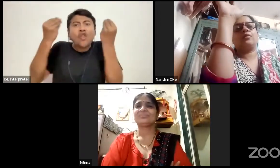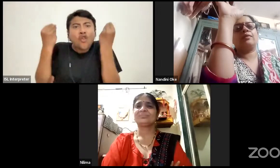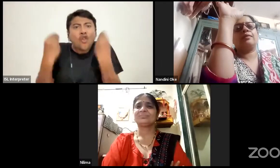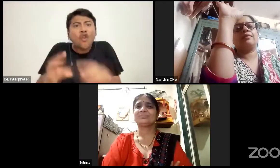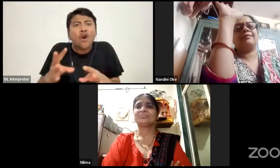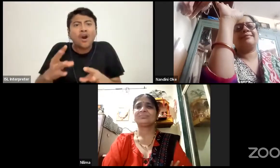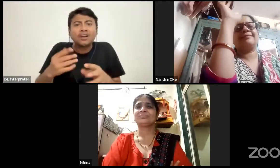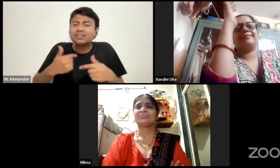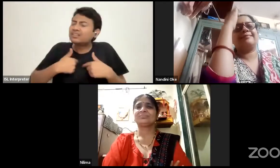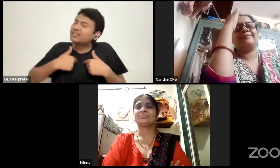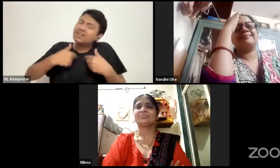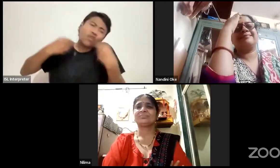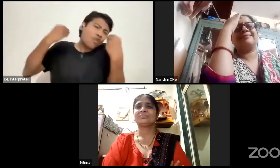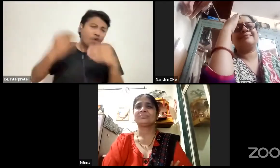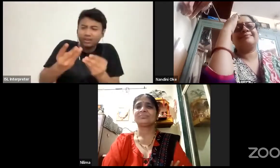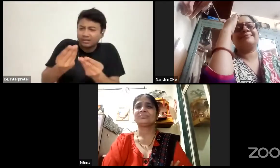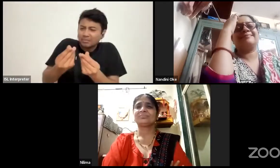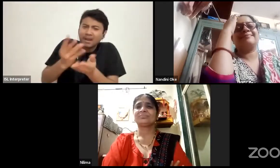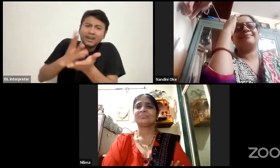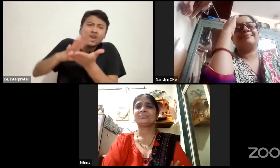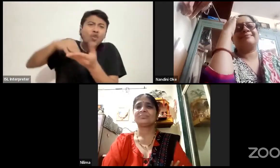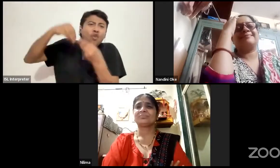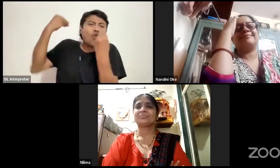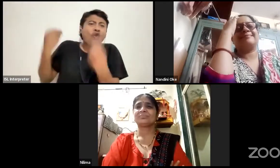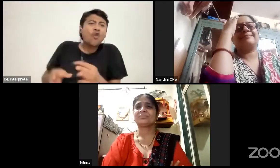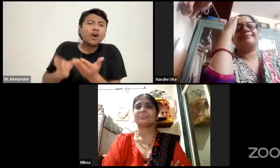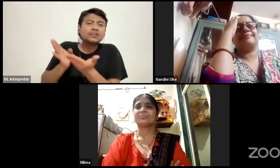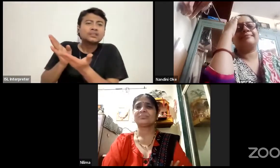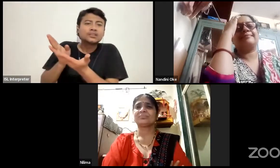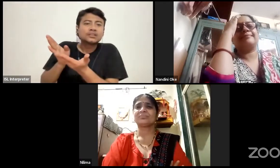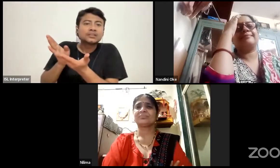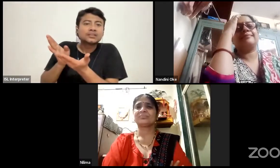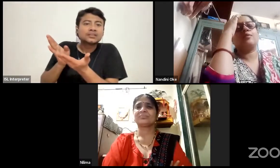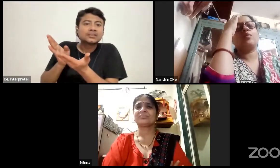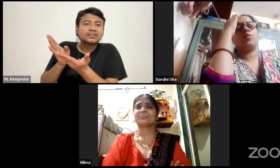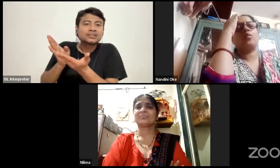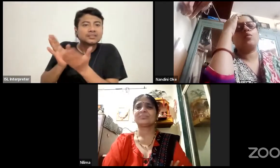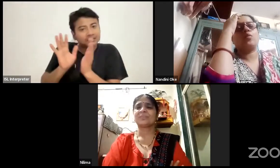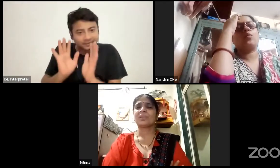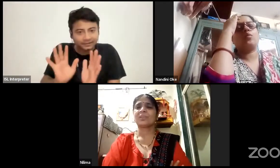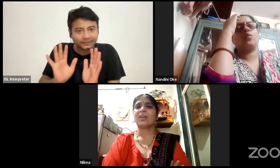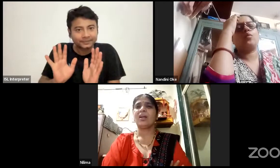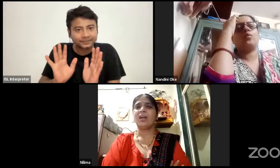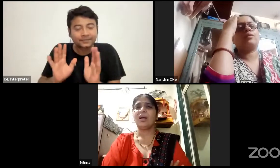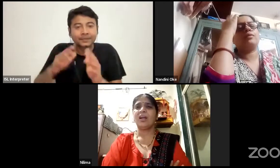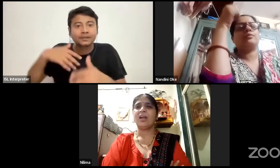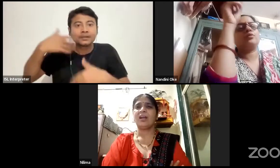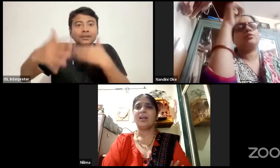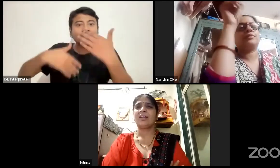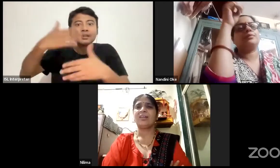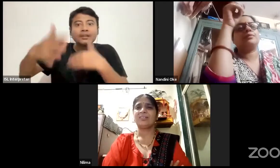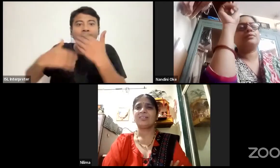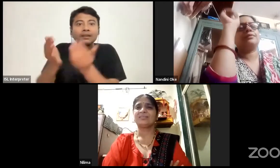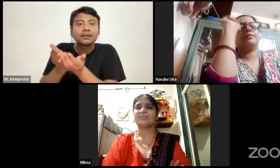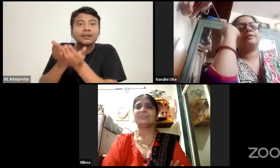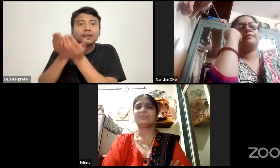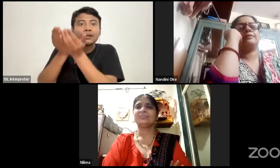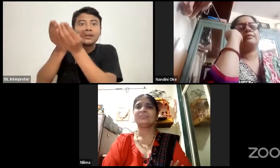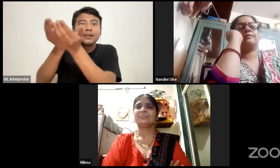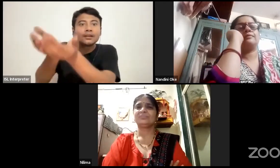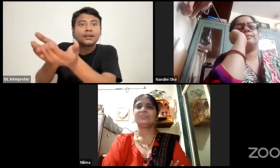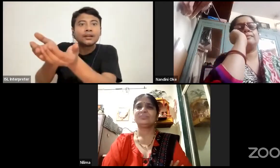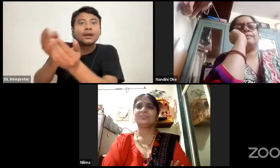पूरे सब न्यूज चैनल पे उसी भक्ति की न्यूज थी, और वो खुश हो के इस बात को कह रहा था कि देखो ऊपर वाले ने मेरे साथ कितना अच्छा